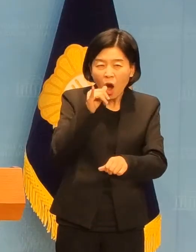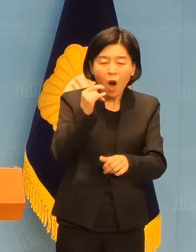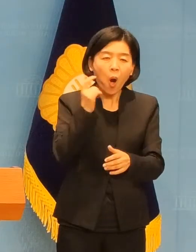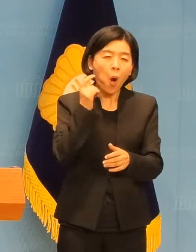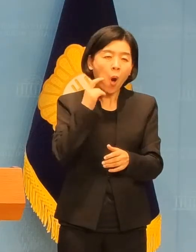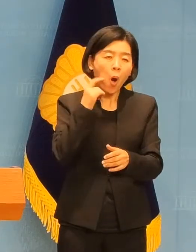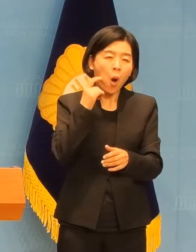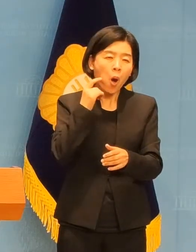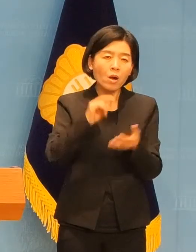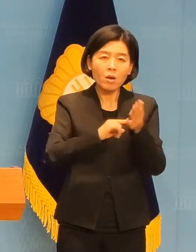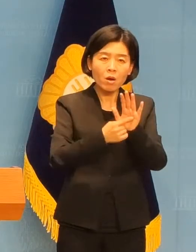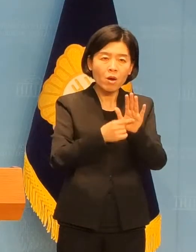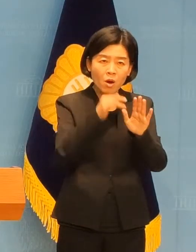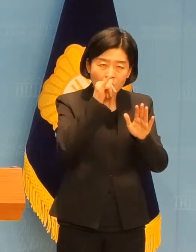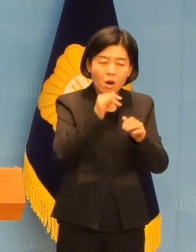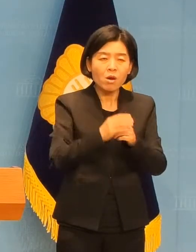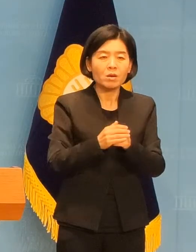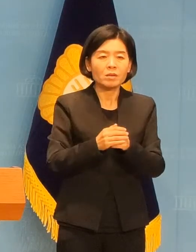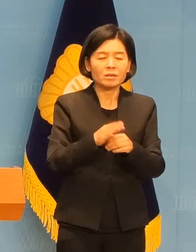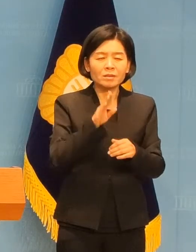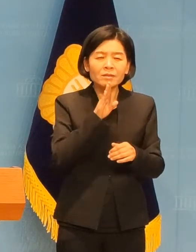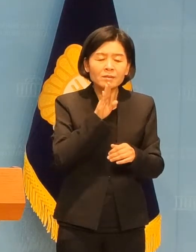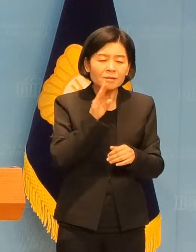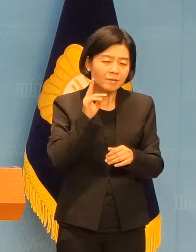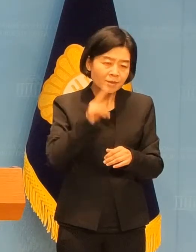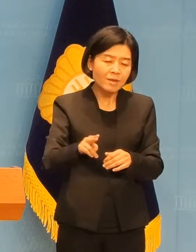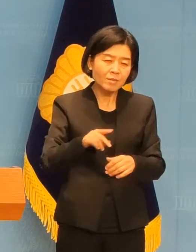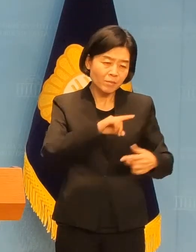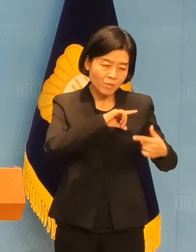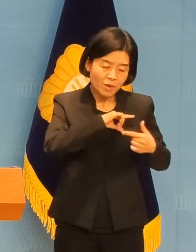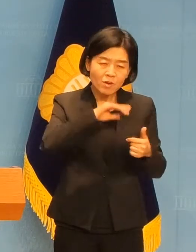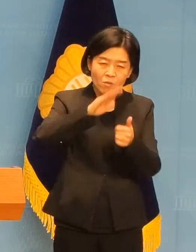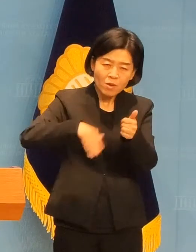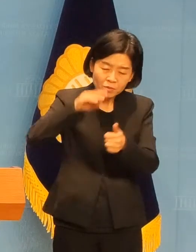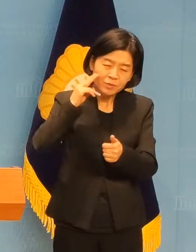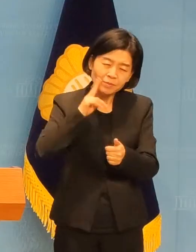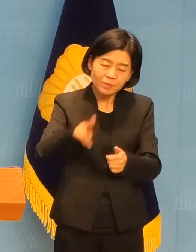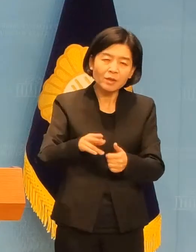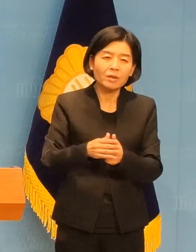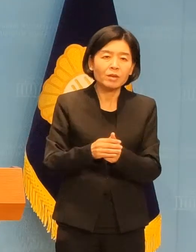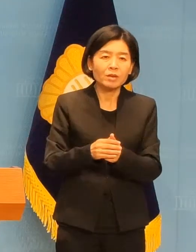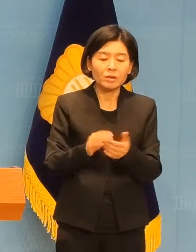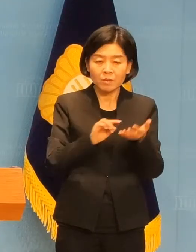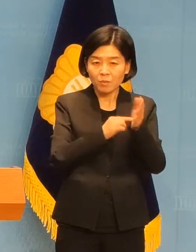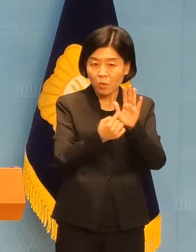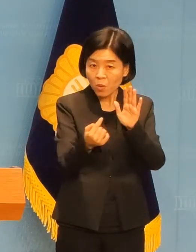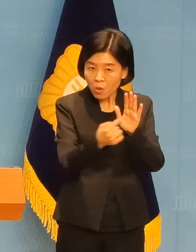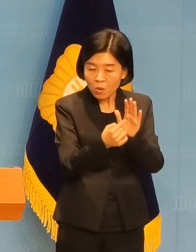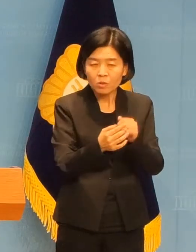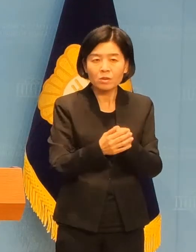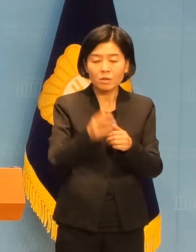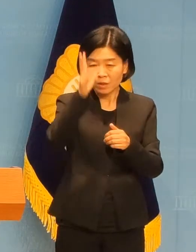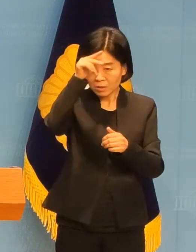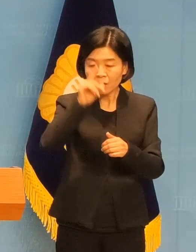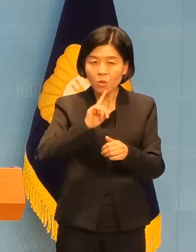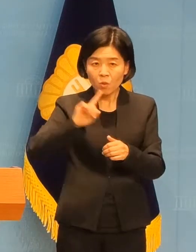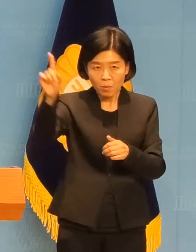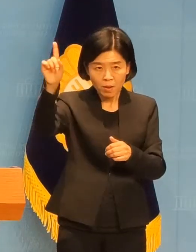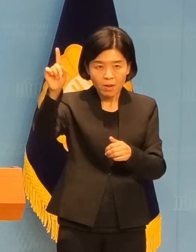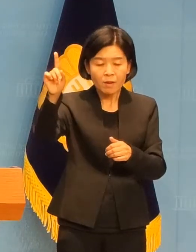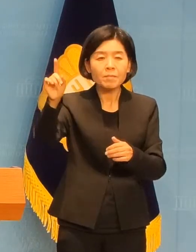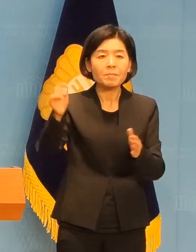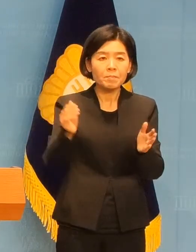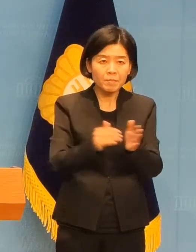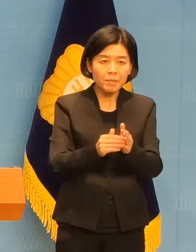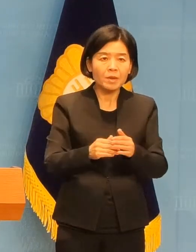사실을 보도하였으며 이는 심각한 명예훼손에 해당합니다. 해당 보도건에 대한 경찰 고발 조치가